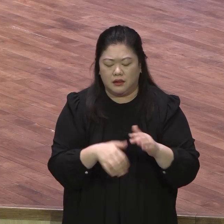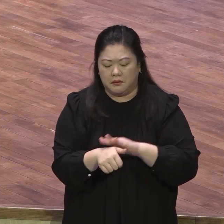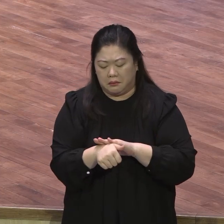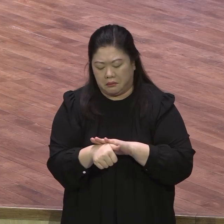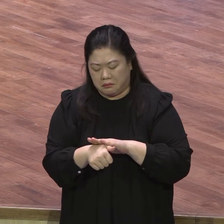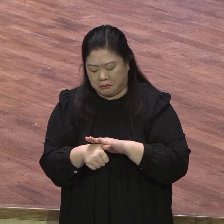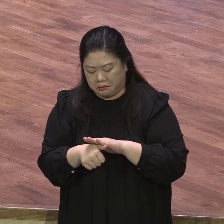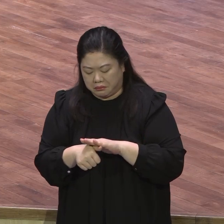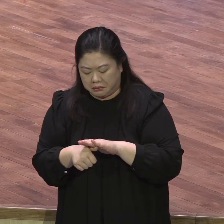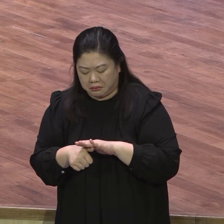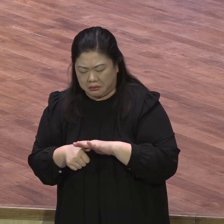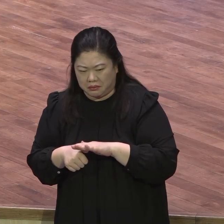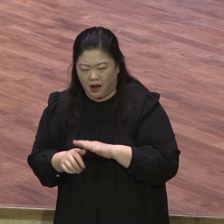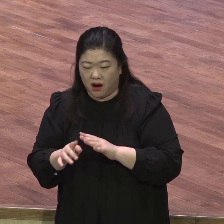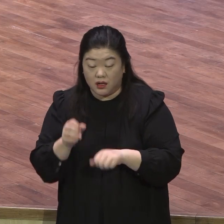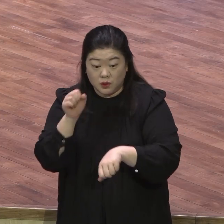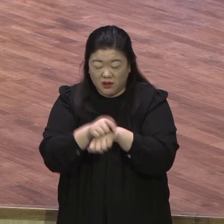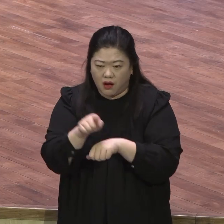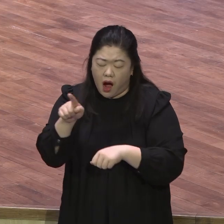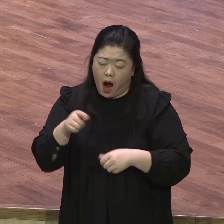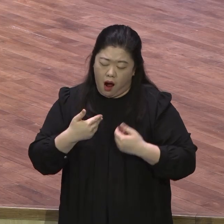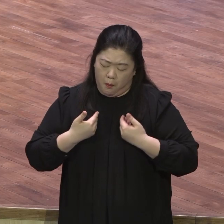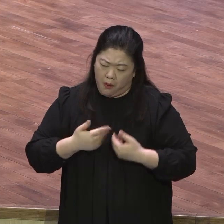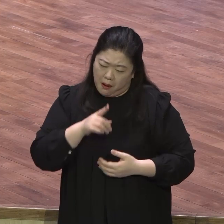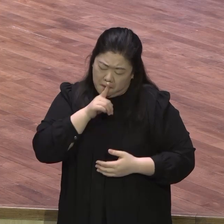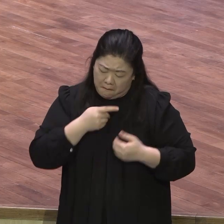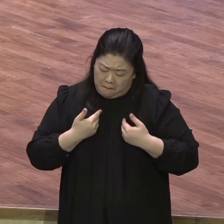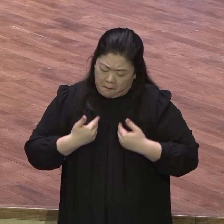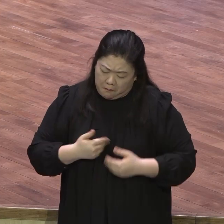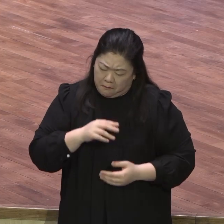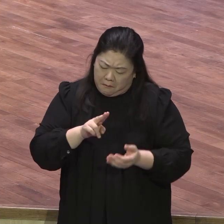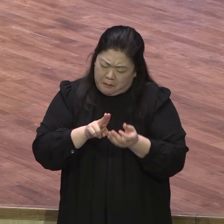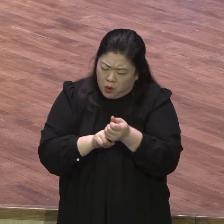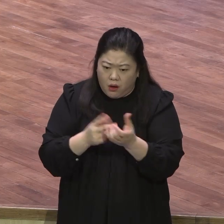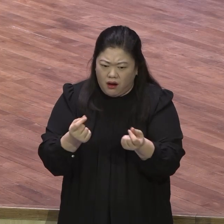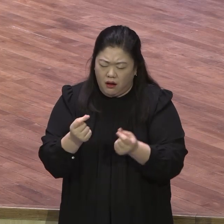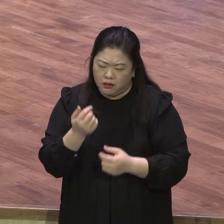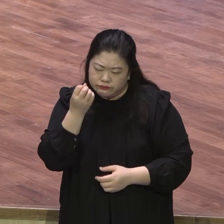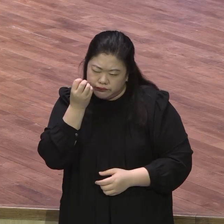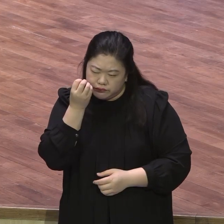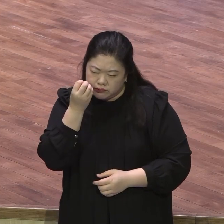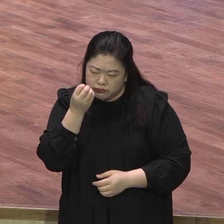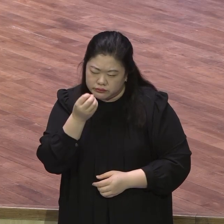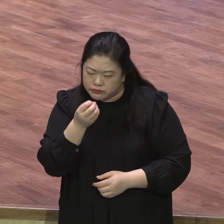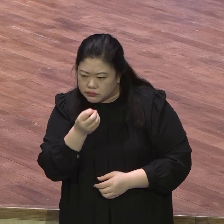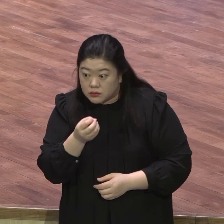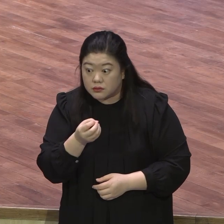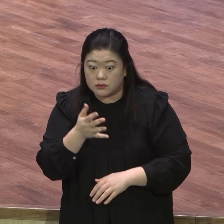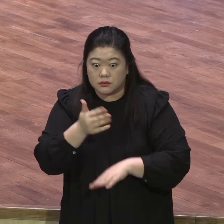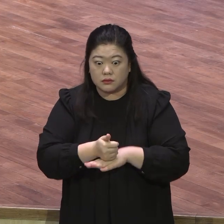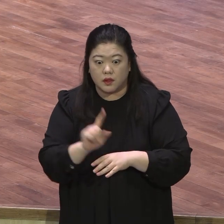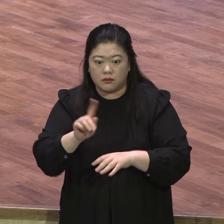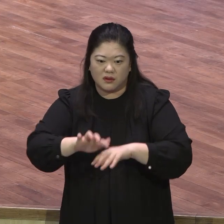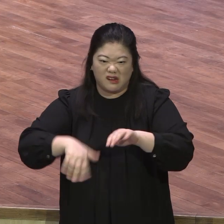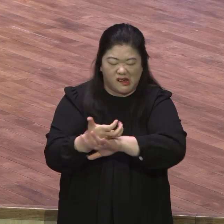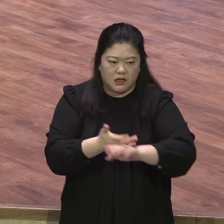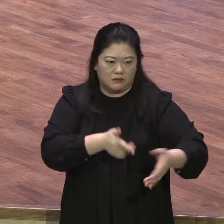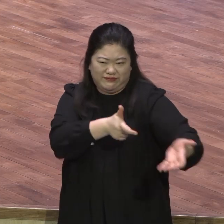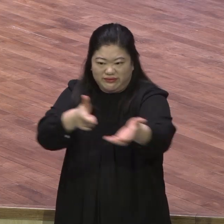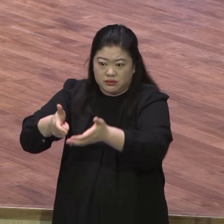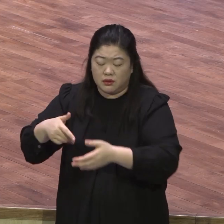따발총, 기관총 들고 나고 추워서 사고치고 이런 사람들이 대부분이. 그러니까 성령님들을 못 받는 거예요.